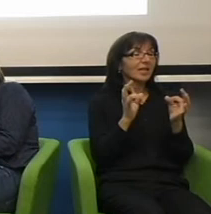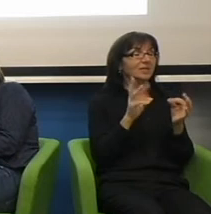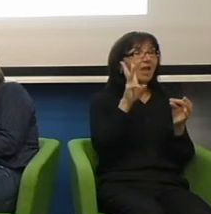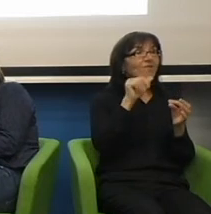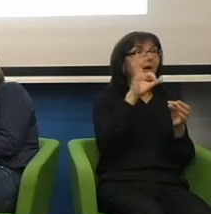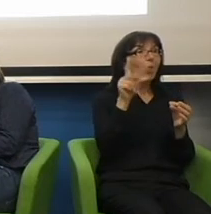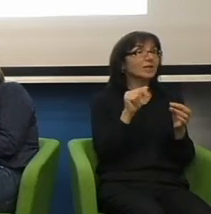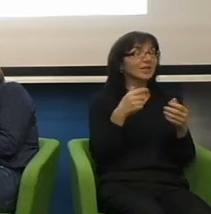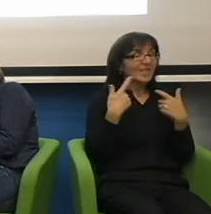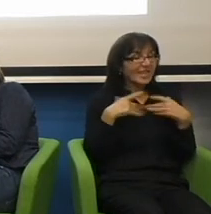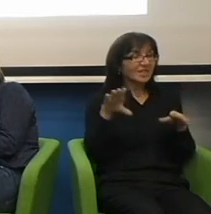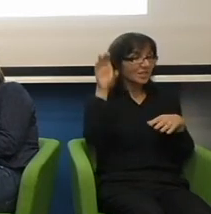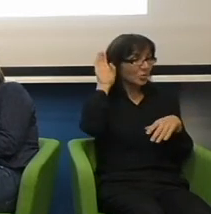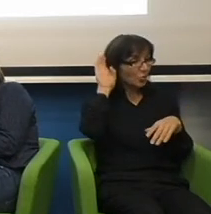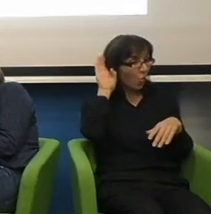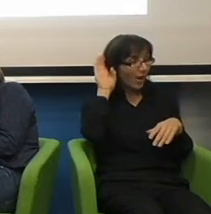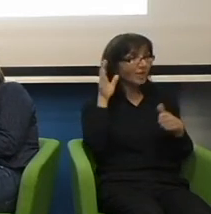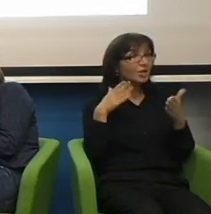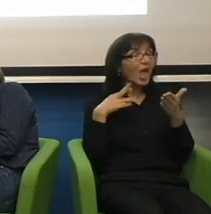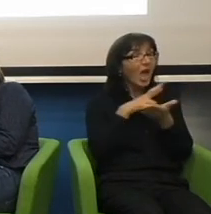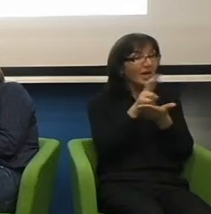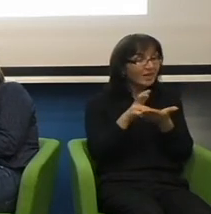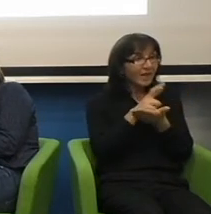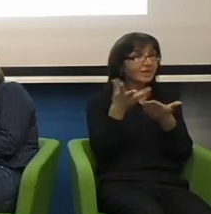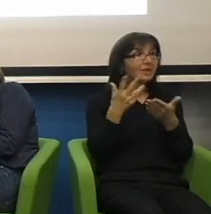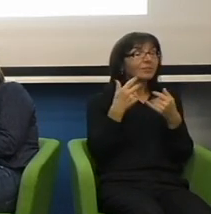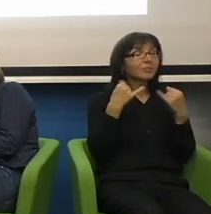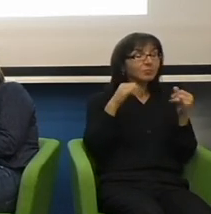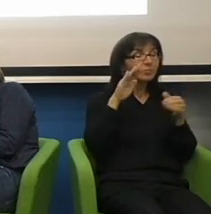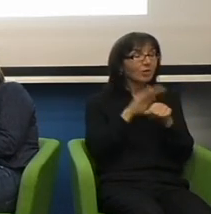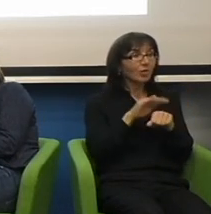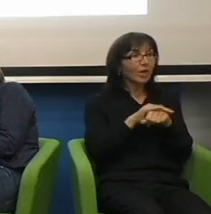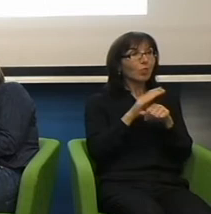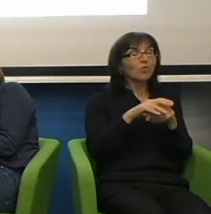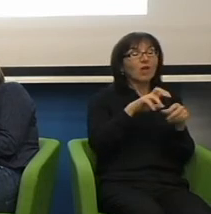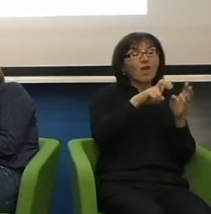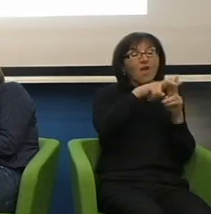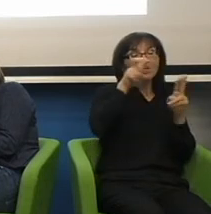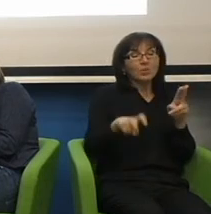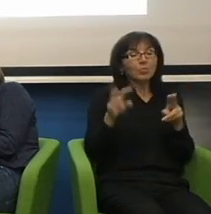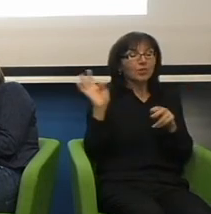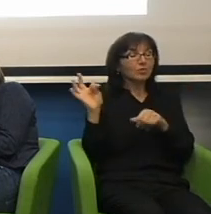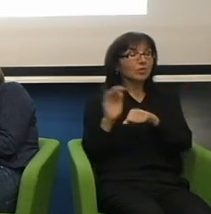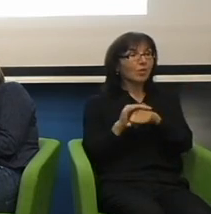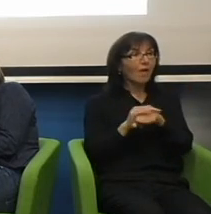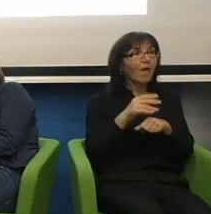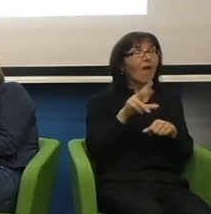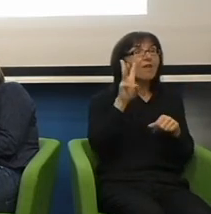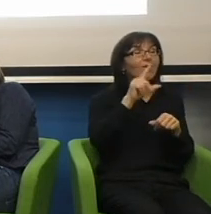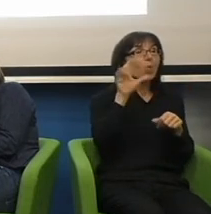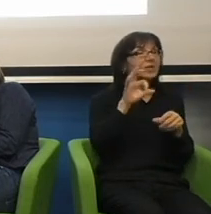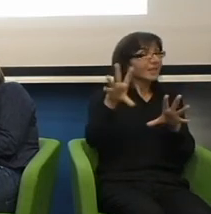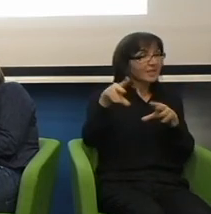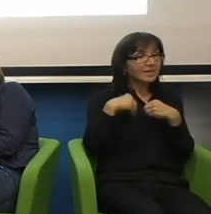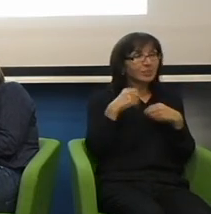niż jest. Nie słucha rady dawnych kolegów, odcina się od Kuronia i od Koru. Walentynowicz nie może też wybaczyć, że Wałęsa nie zabrał jej do Warszawy